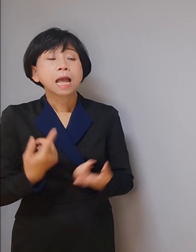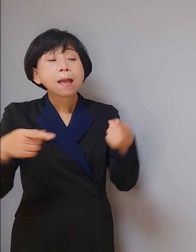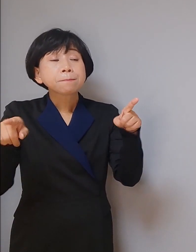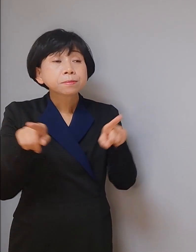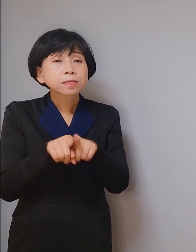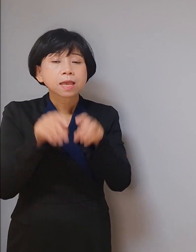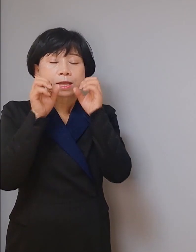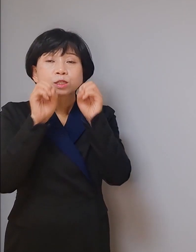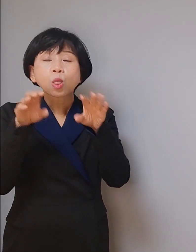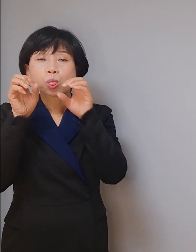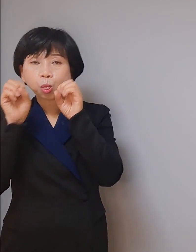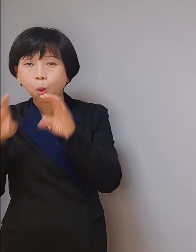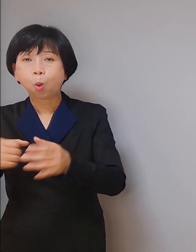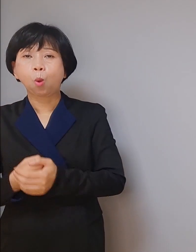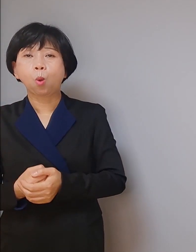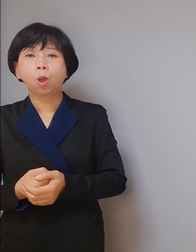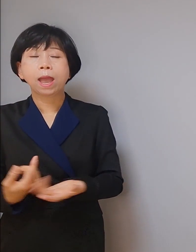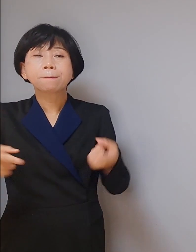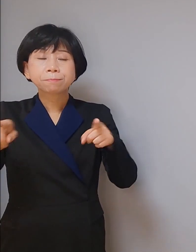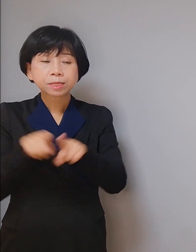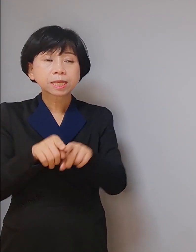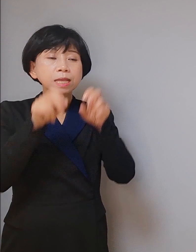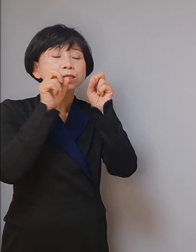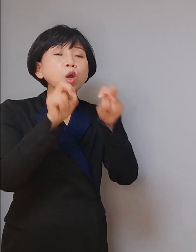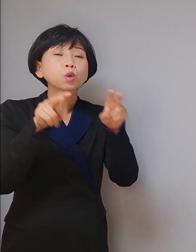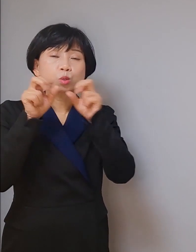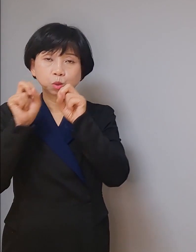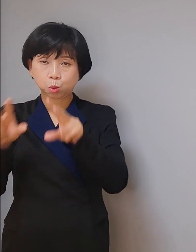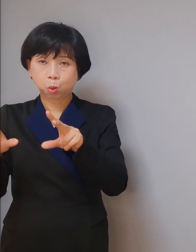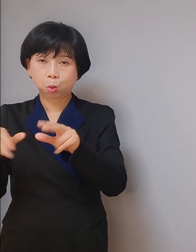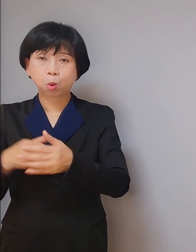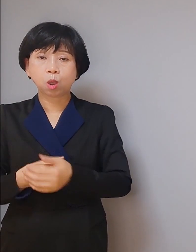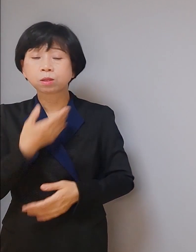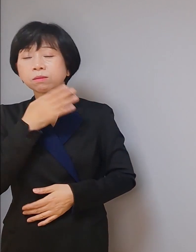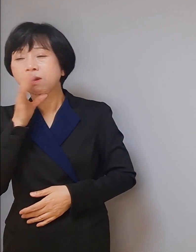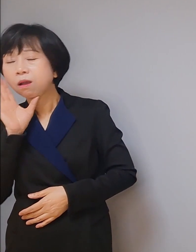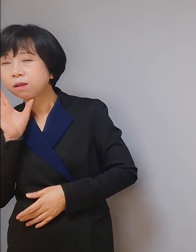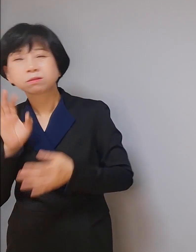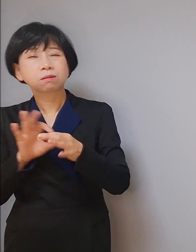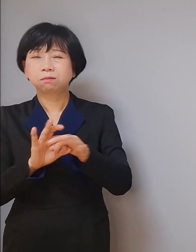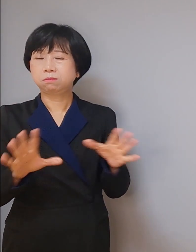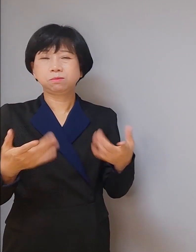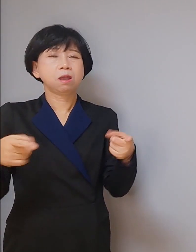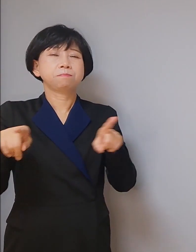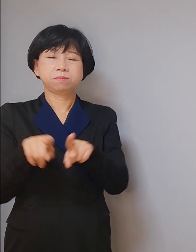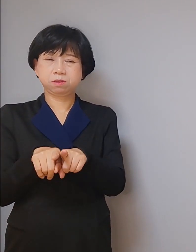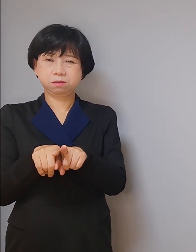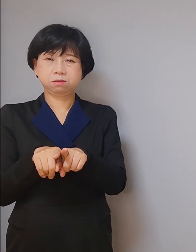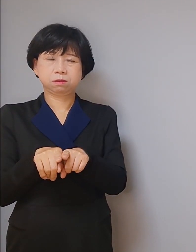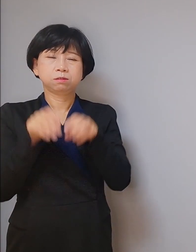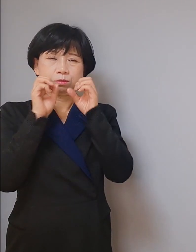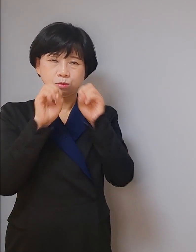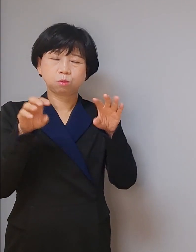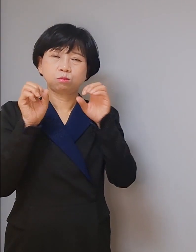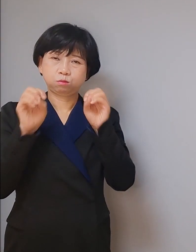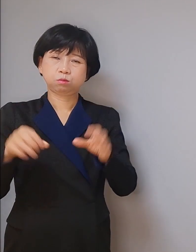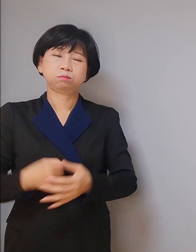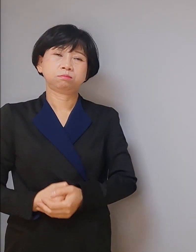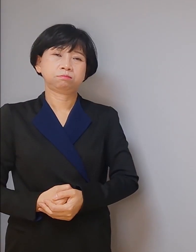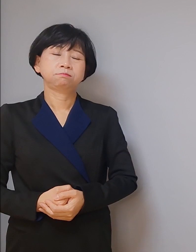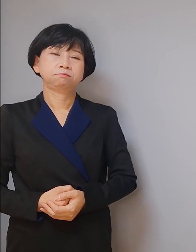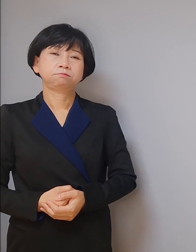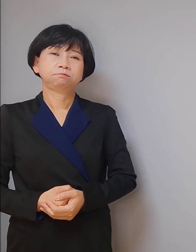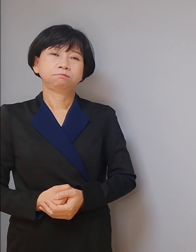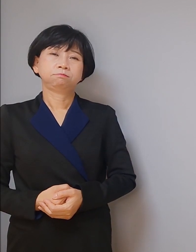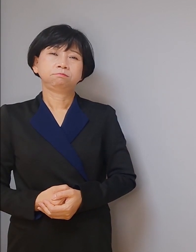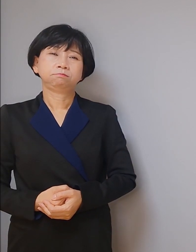함께 전도하고 함께 선교하자는 거죠. 연세가 많이 드셨어도 함께 전도해야 됩니다.